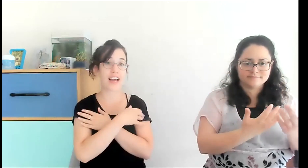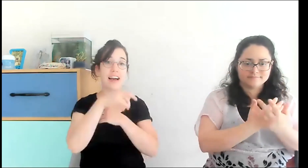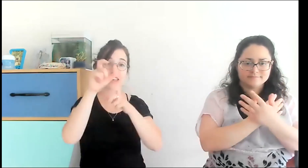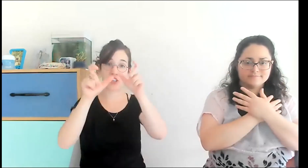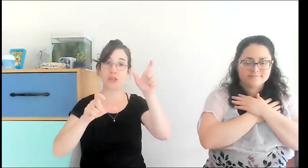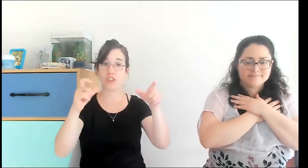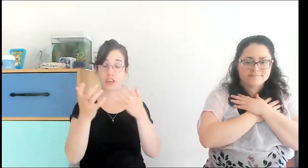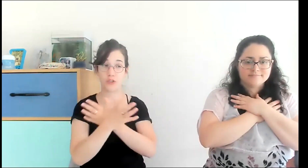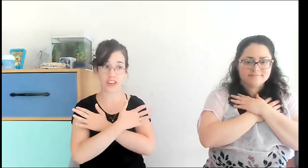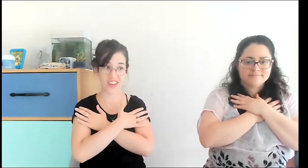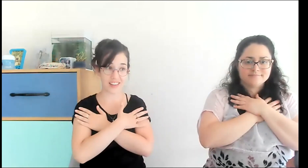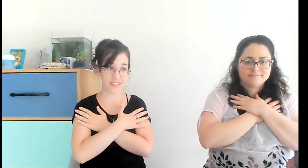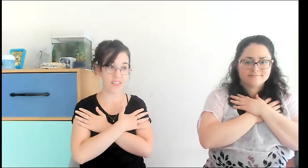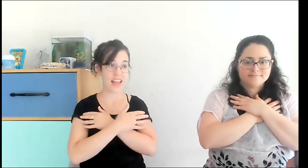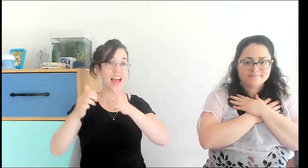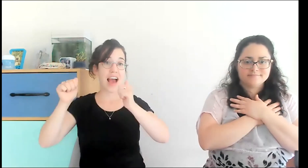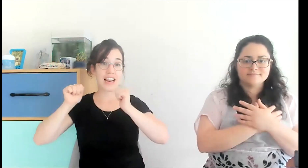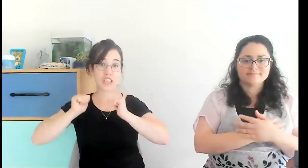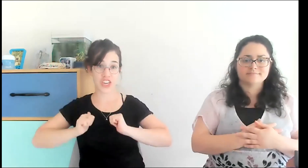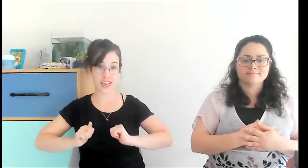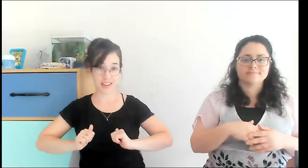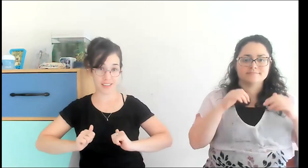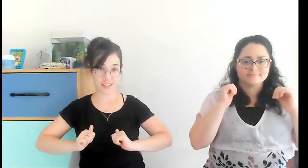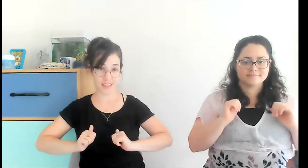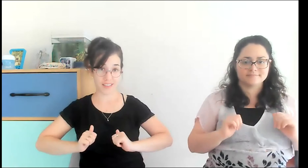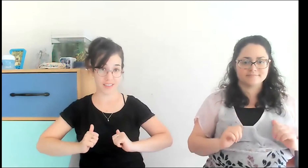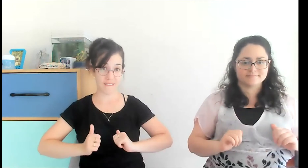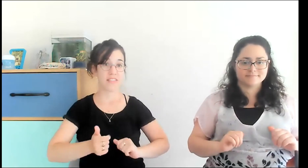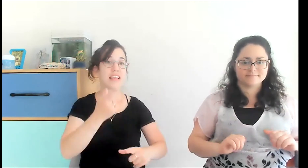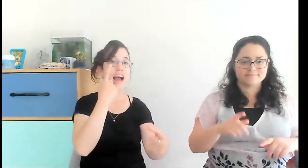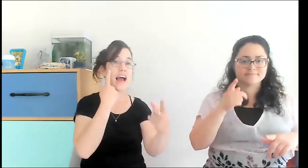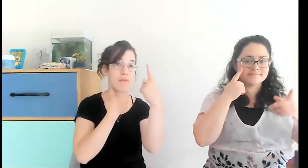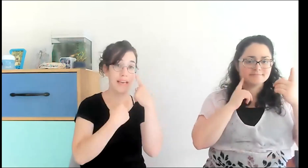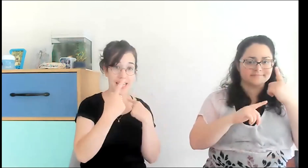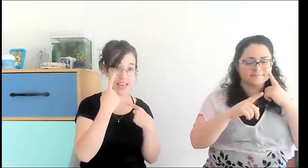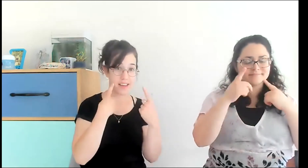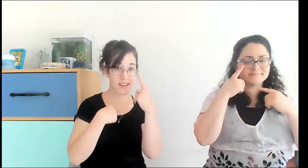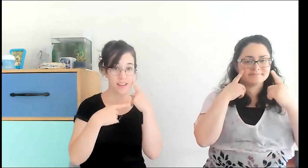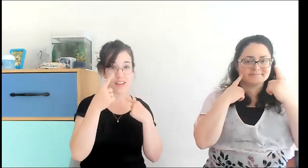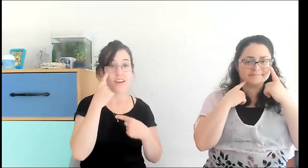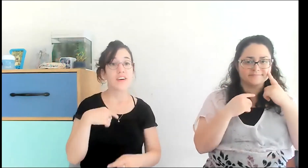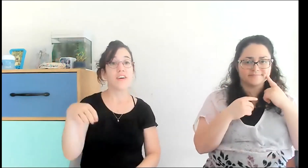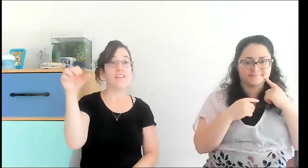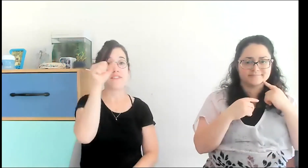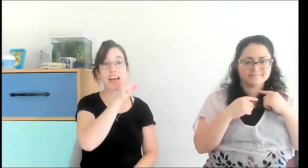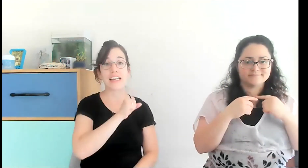על האנשים שאני אוהבת, על השקט, על הבכי, ועל